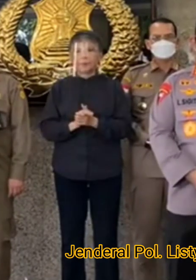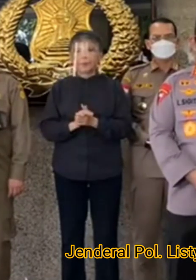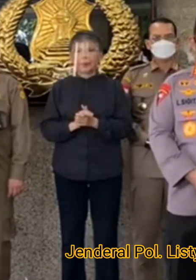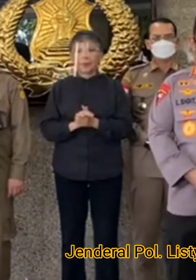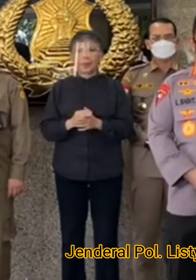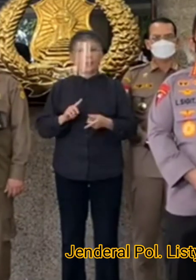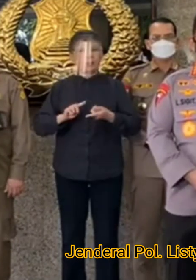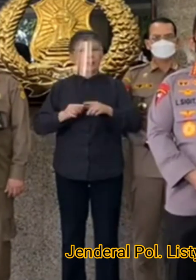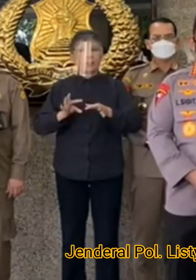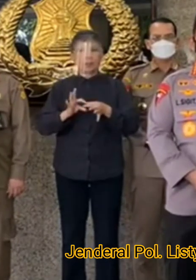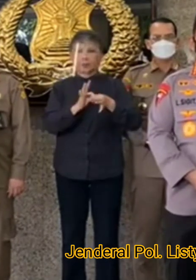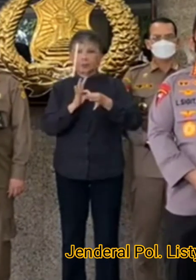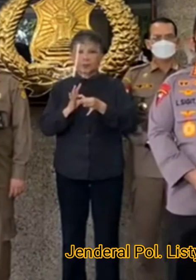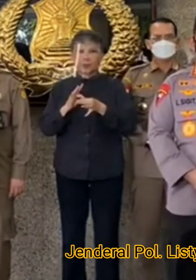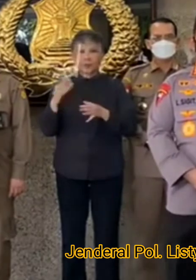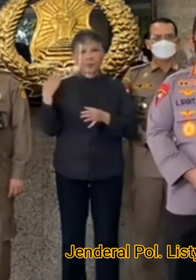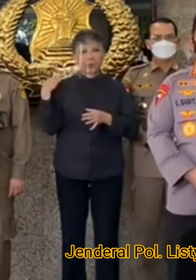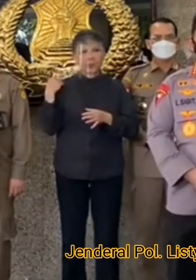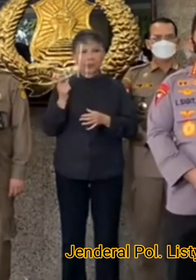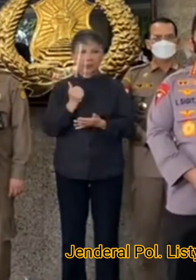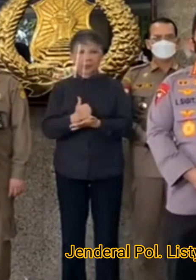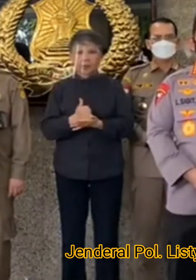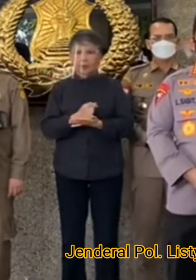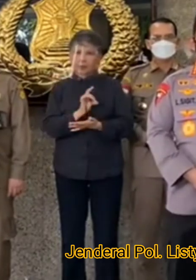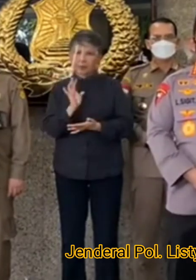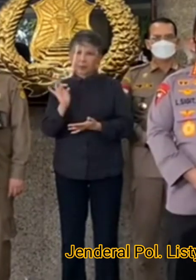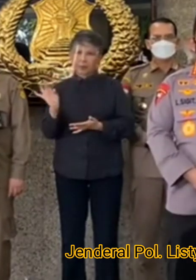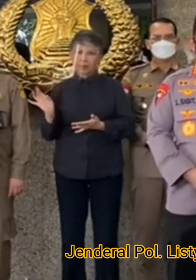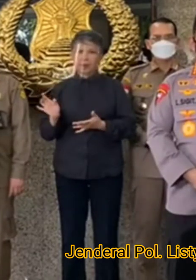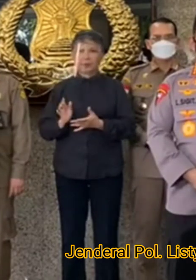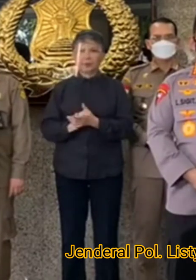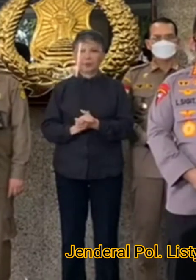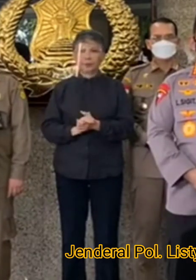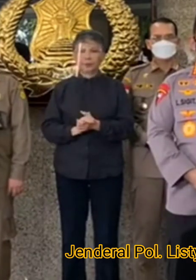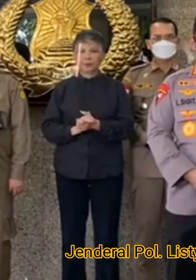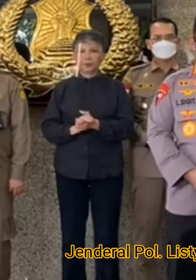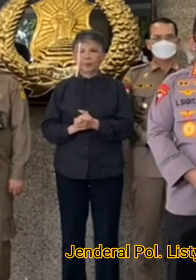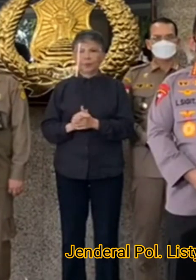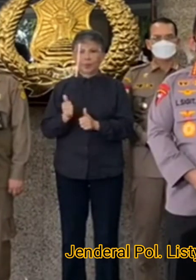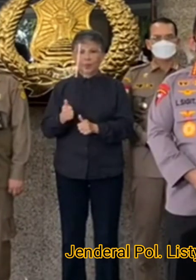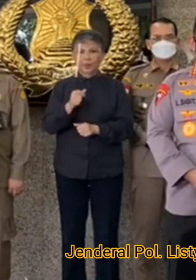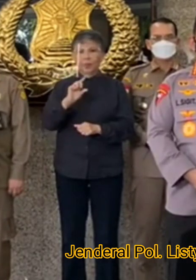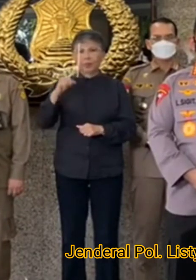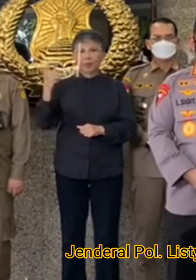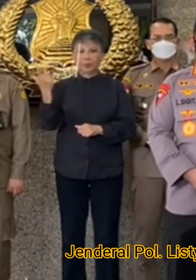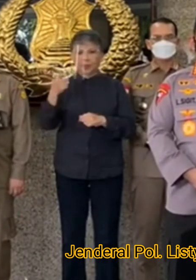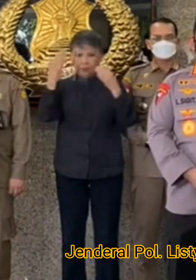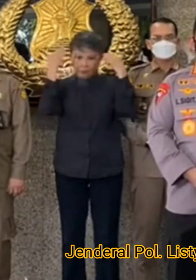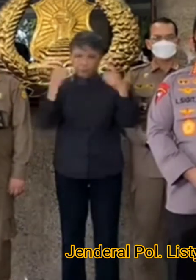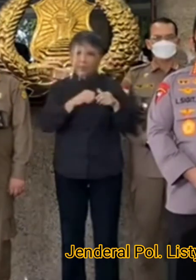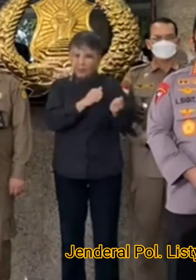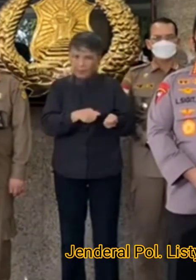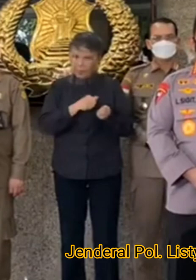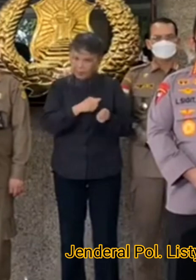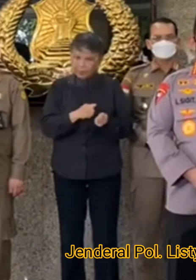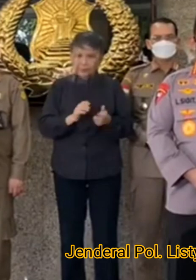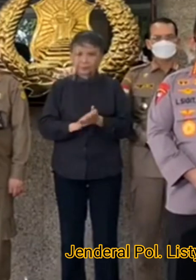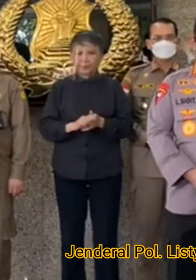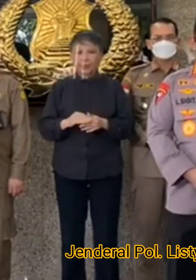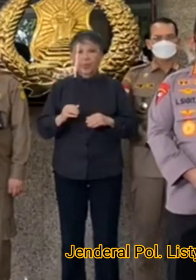rekan-rekan kerja pertama dengan rincian terkait di Kementerian Pertanian